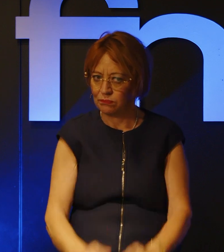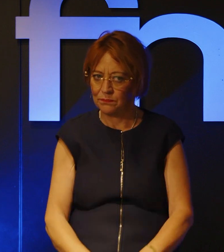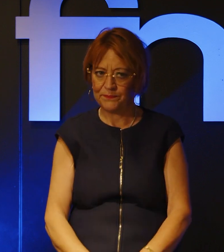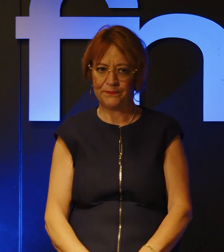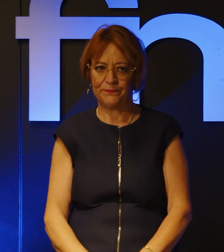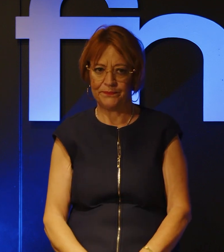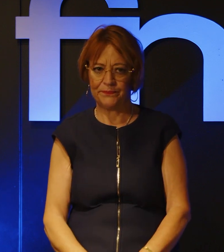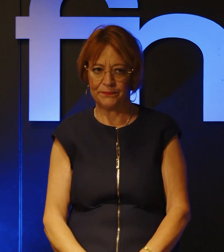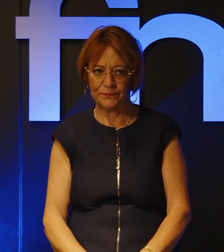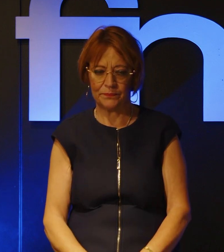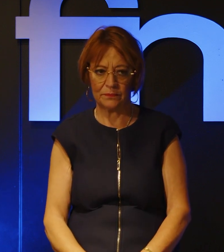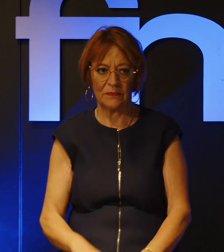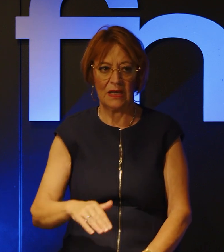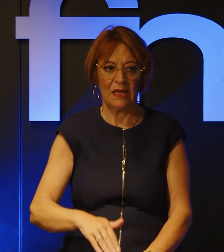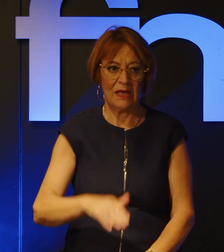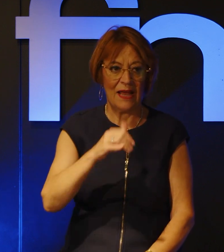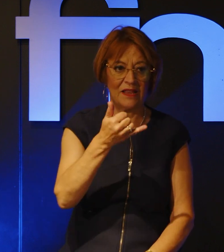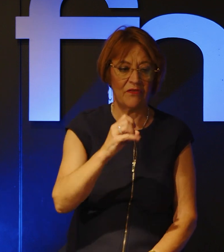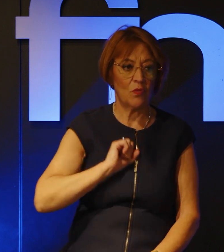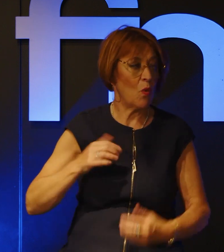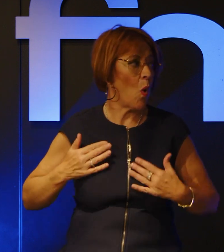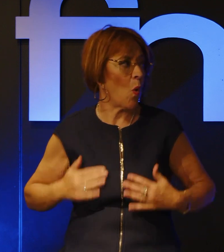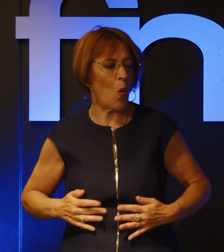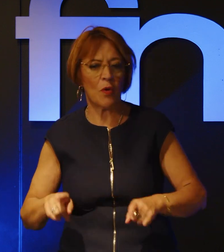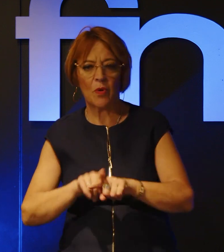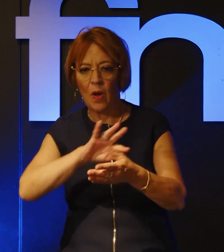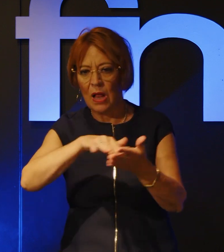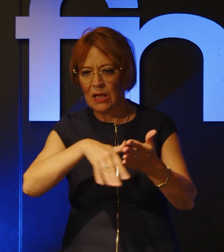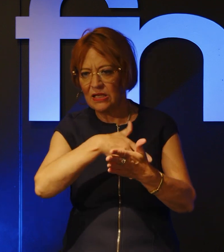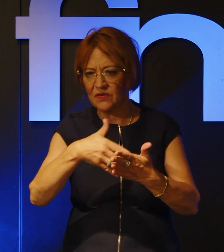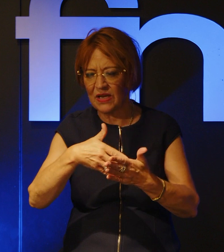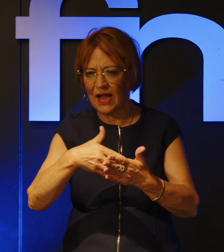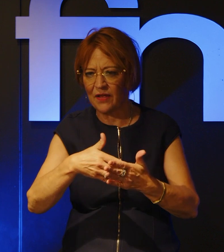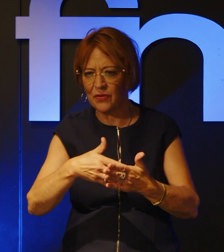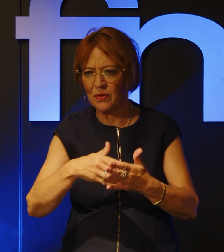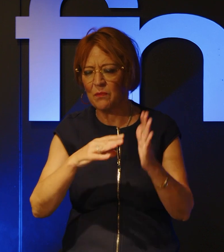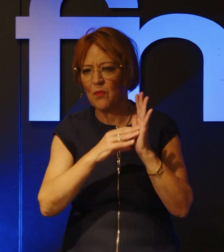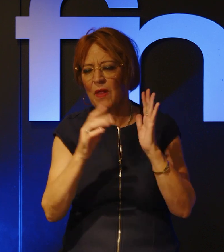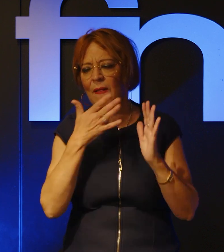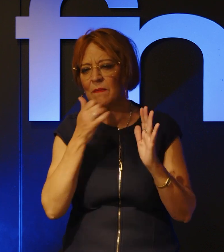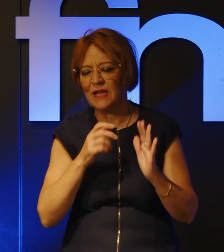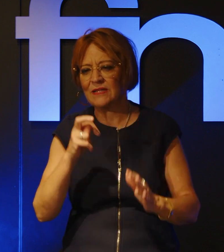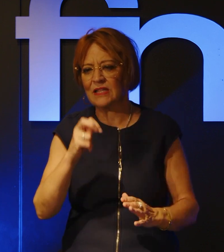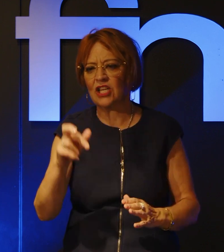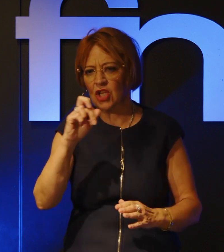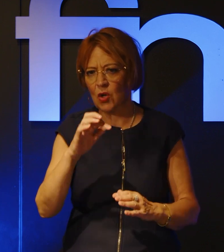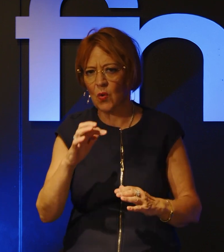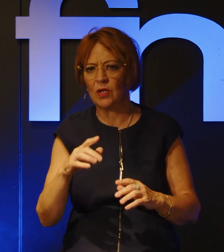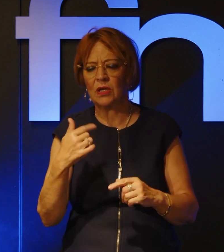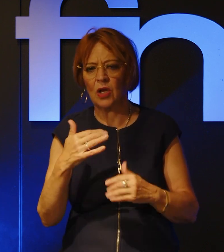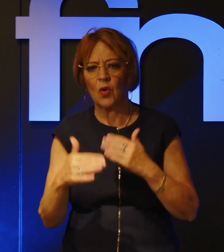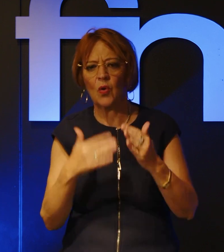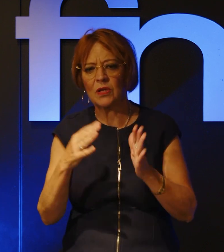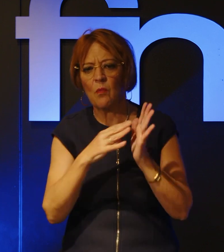hum aos 20 anos o meu corpo era classificado dentro de um arquétipo de beleza aos 38 continua a estar